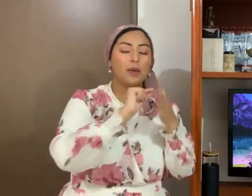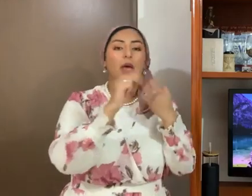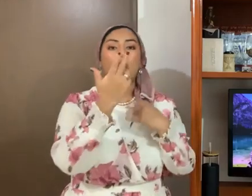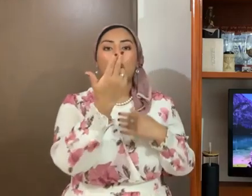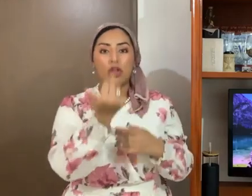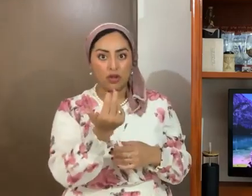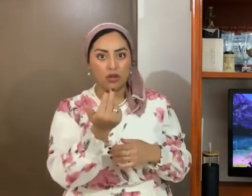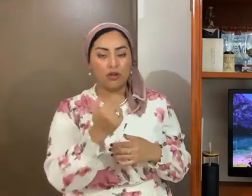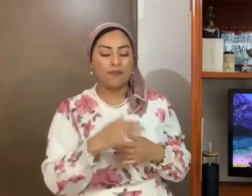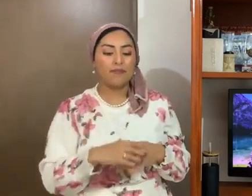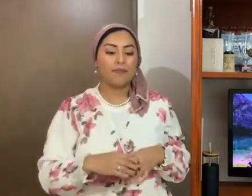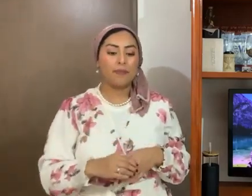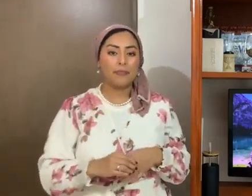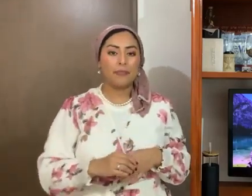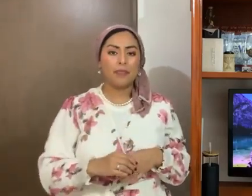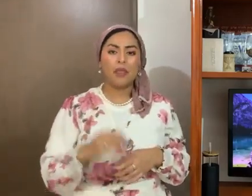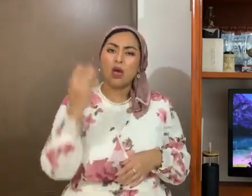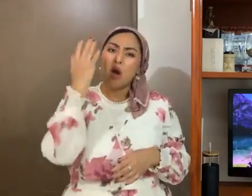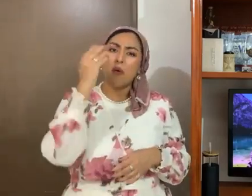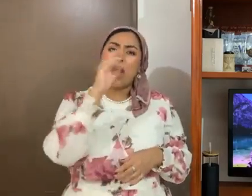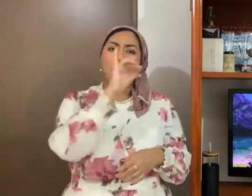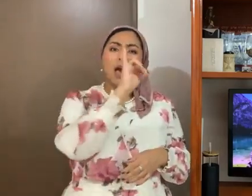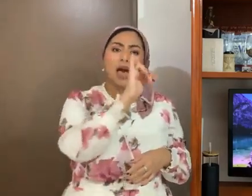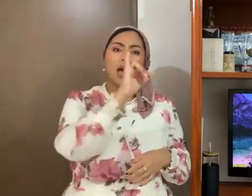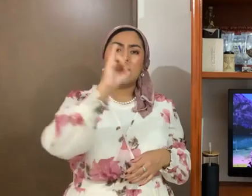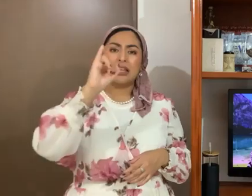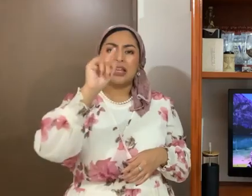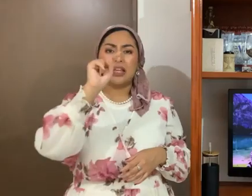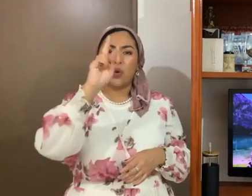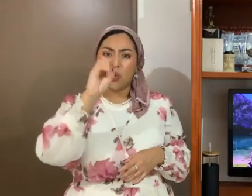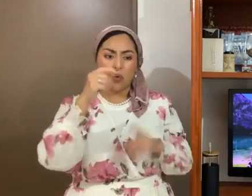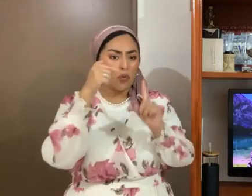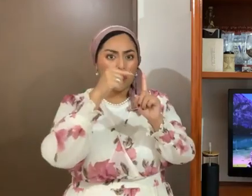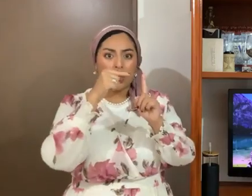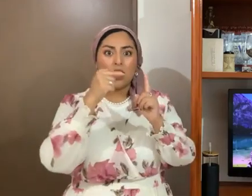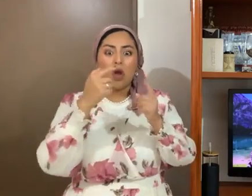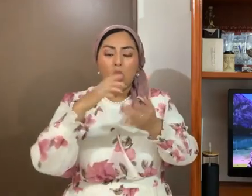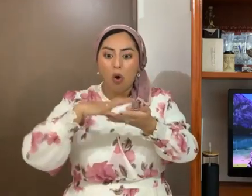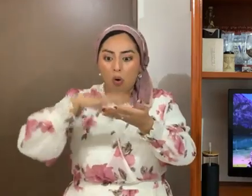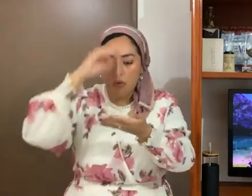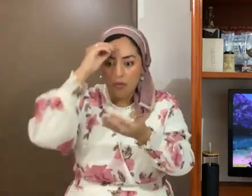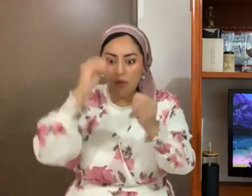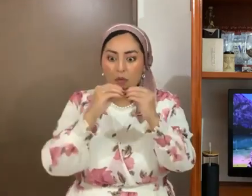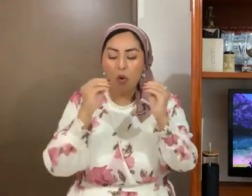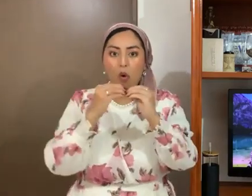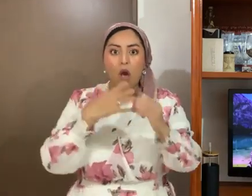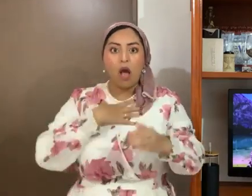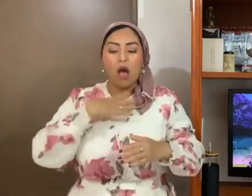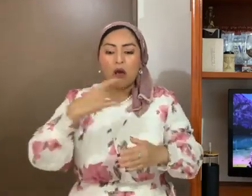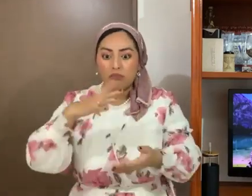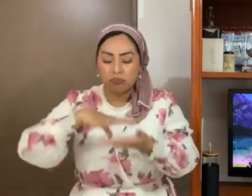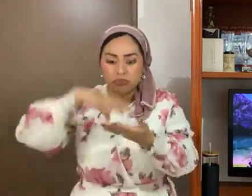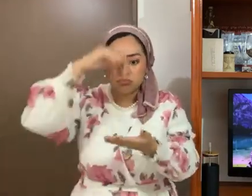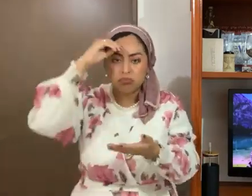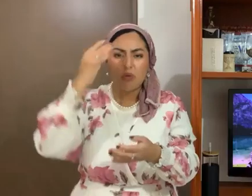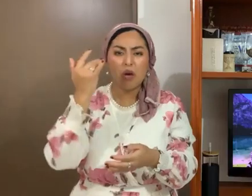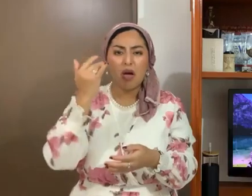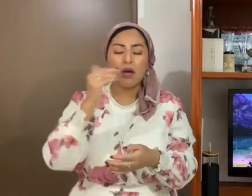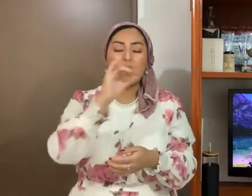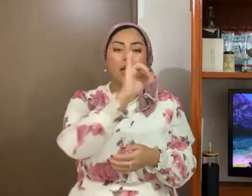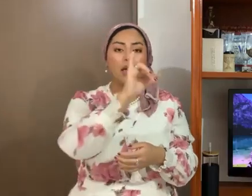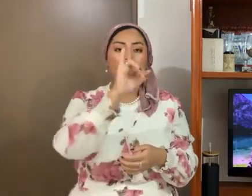13. ¿Por qué Yitro procuró oír más, creer más?